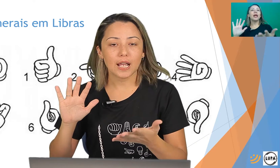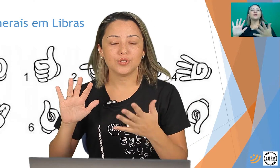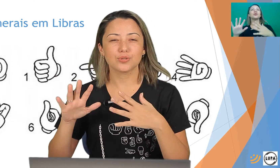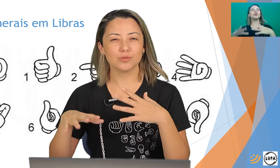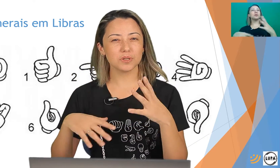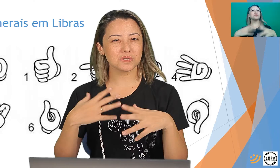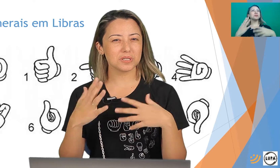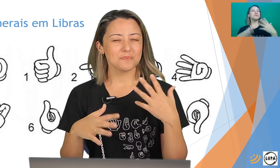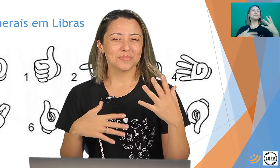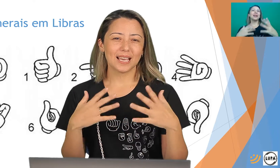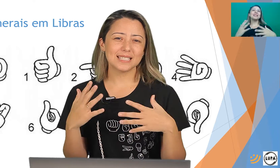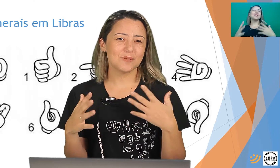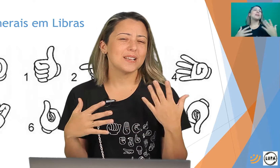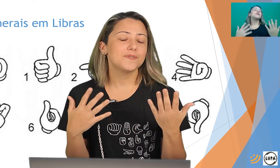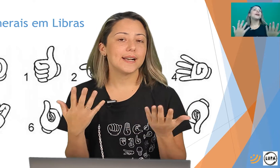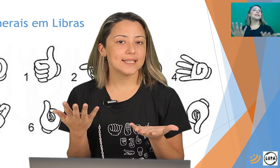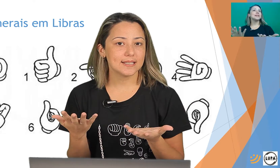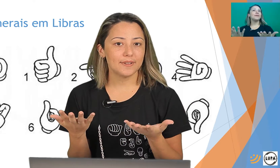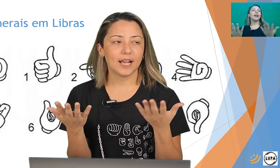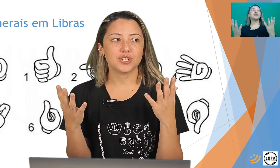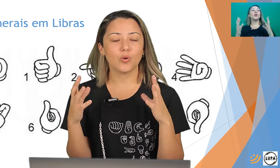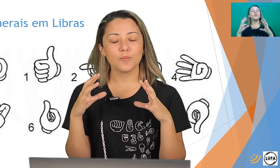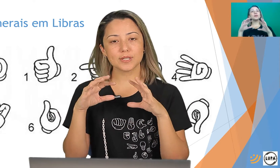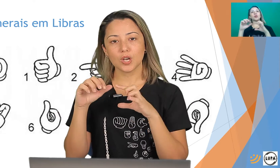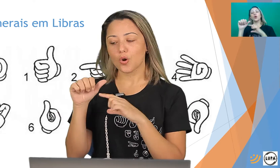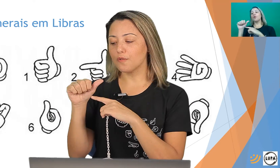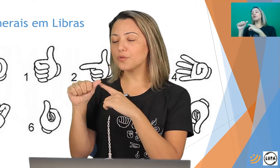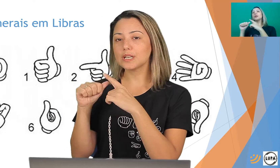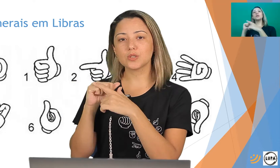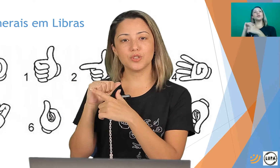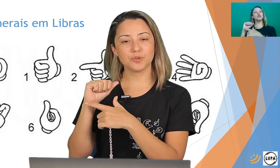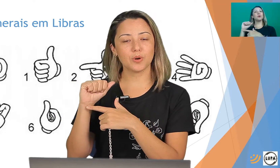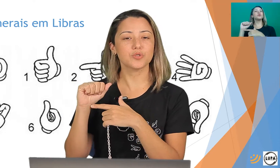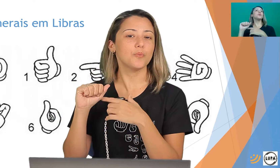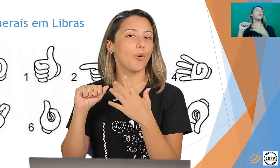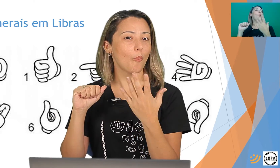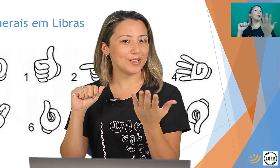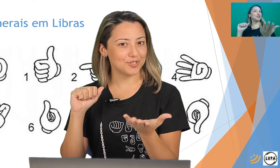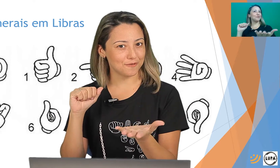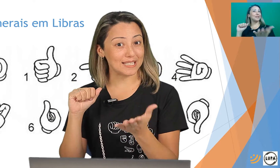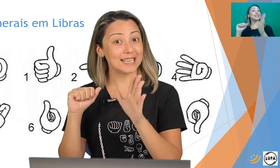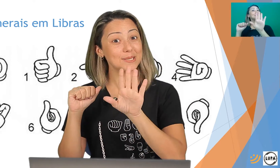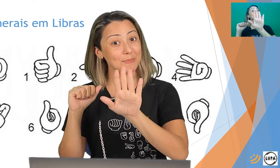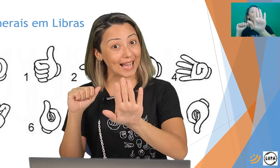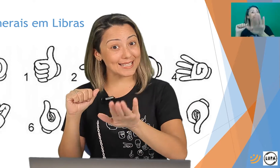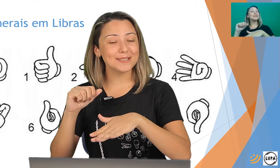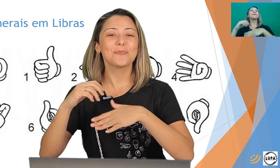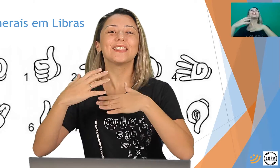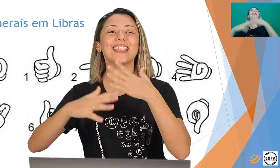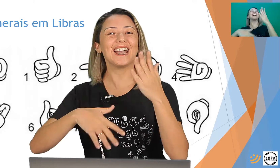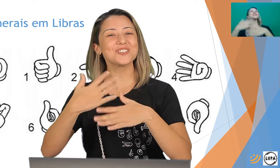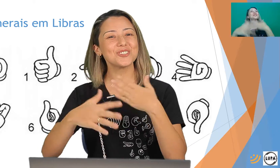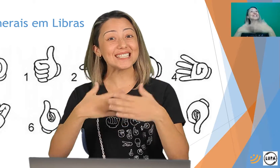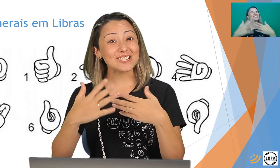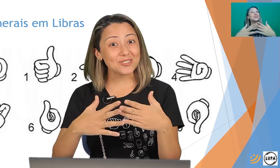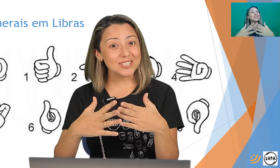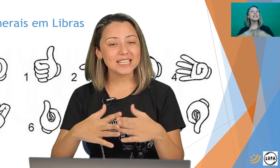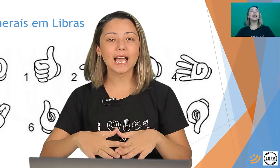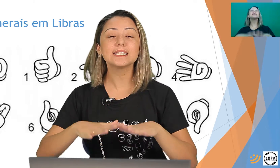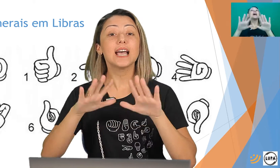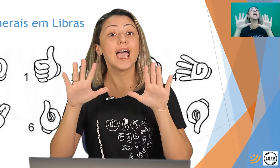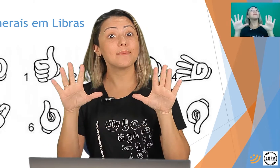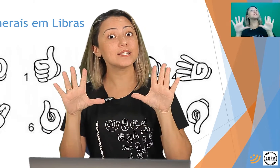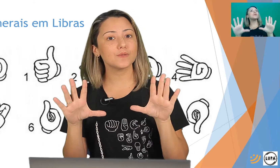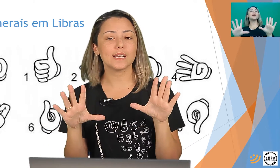para frente. Os números, eles são mais fáceis, na verdade. Algumas configurações de mão são um pouco mais difíceis, mas na articulação